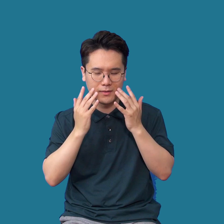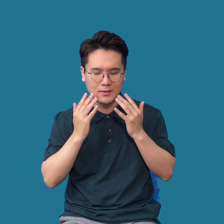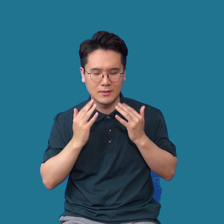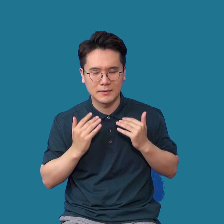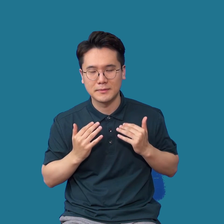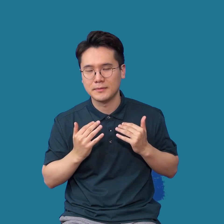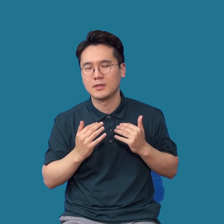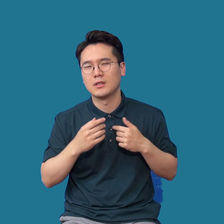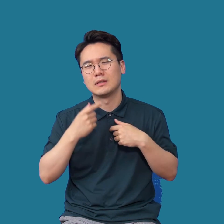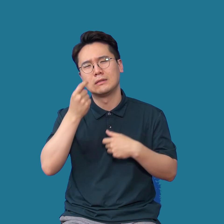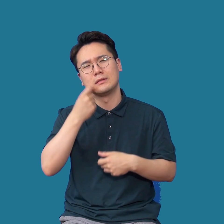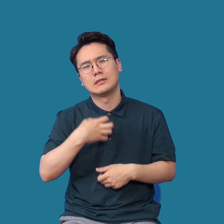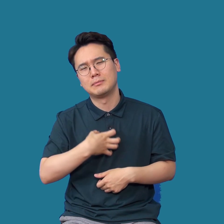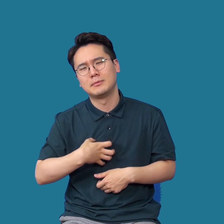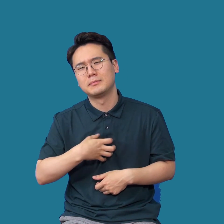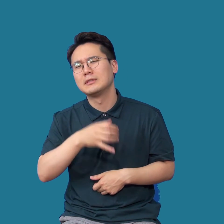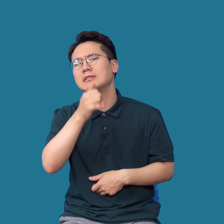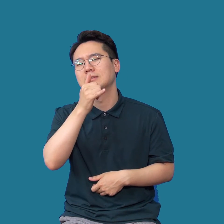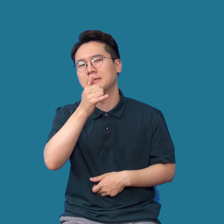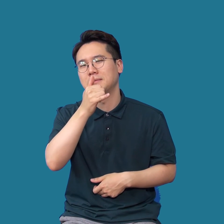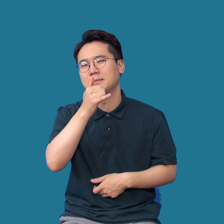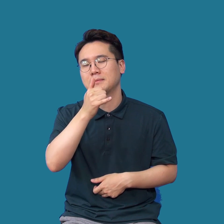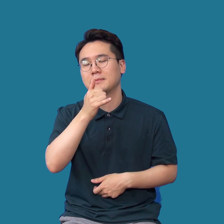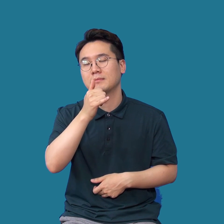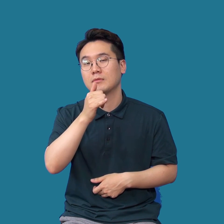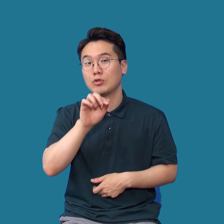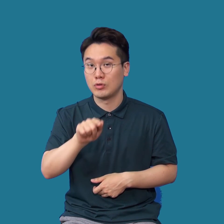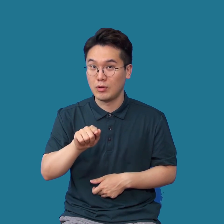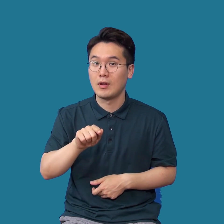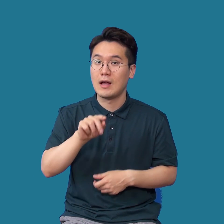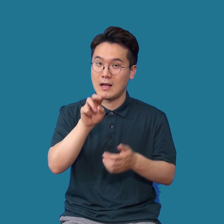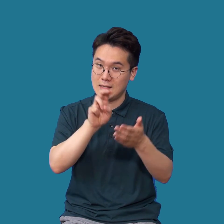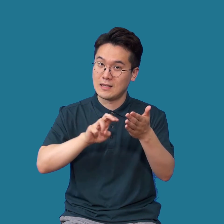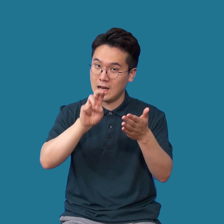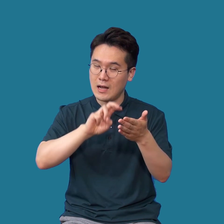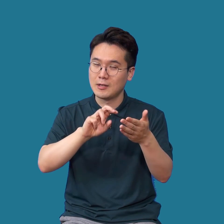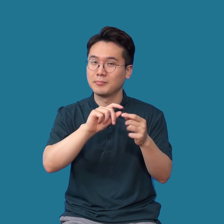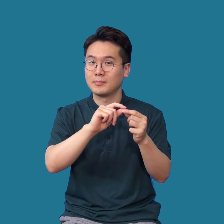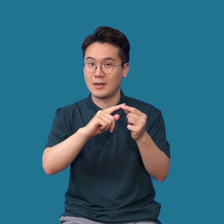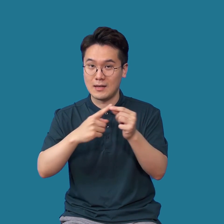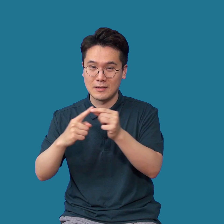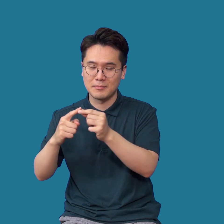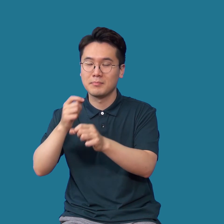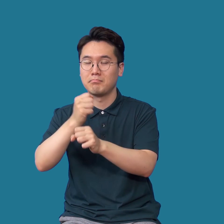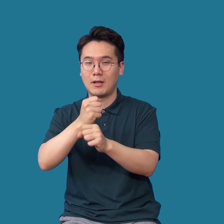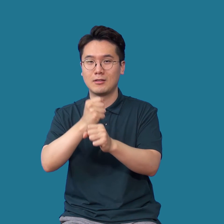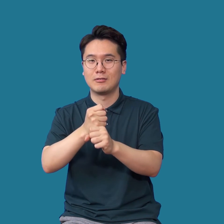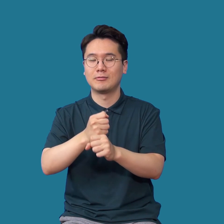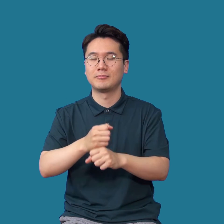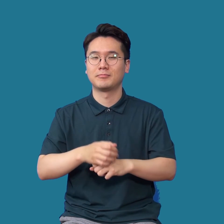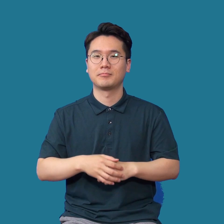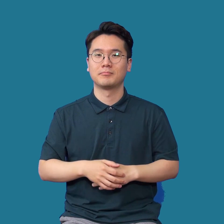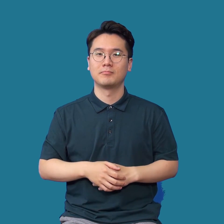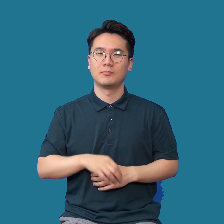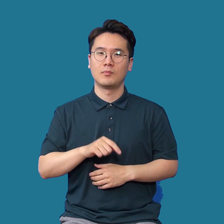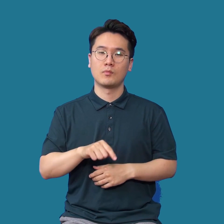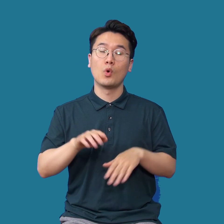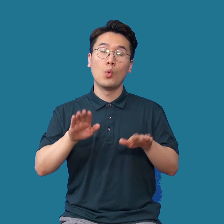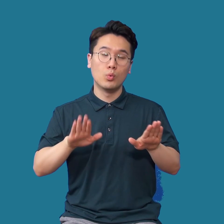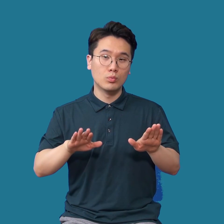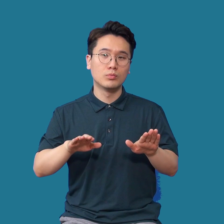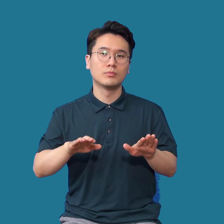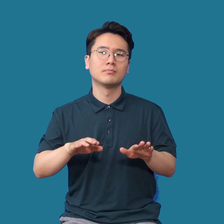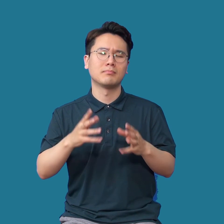샌델버그가 한 노래를 지었습니다. 오늘날 많은 사람들이 그 노래를 부르면서 마음의